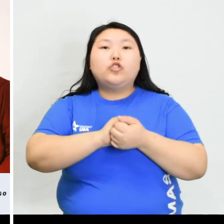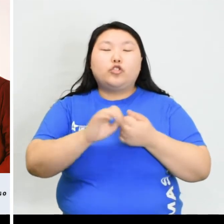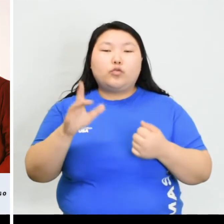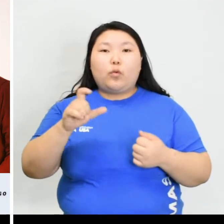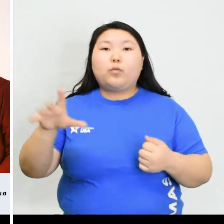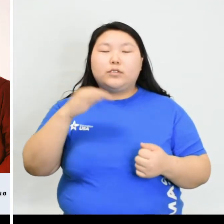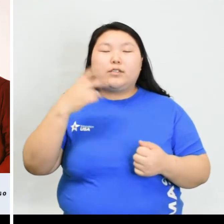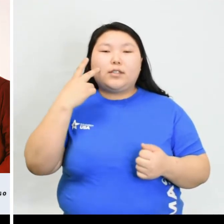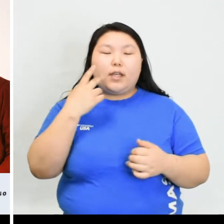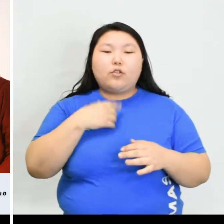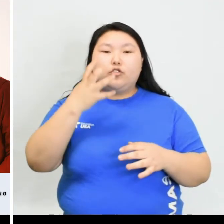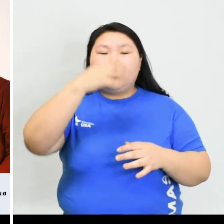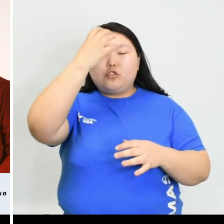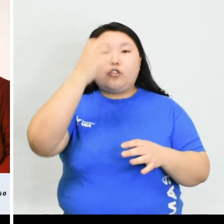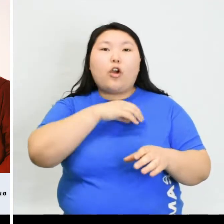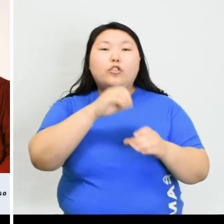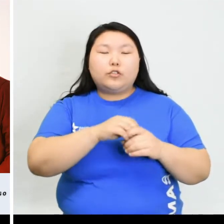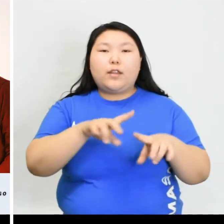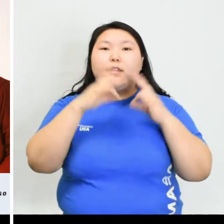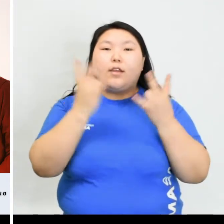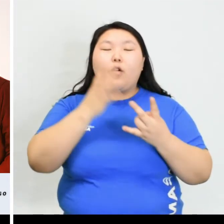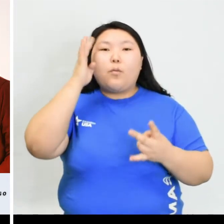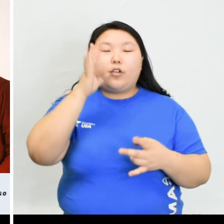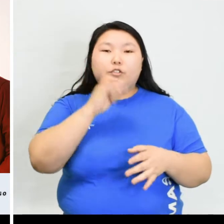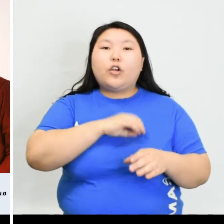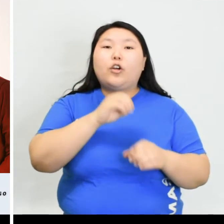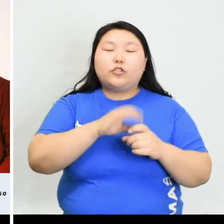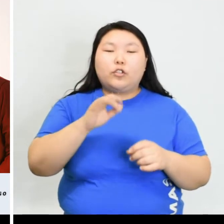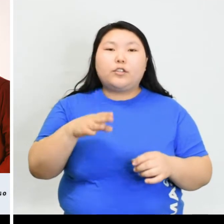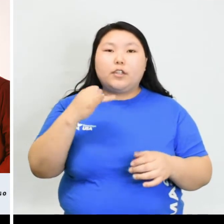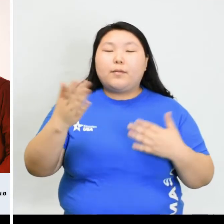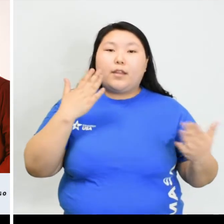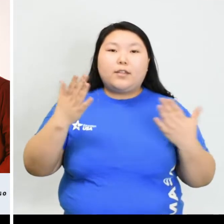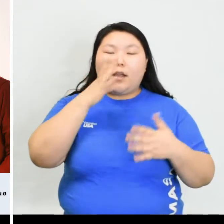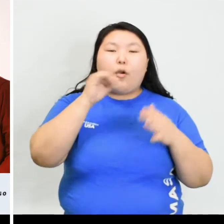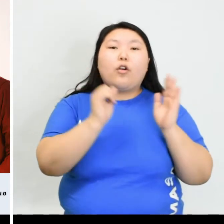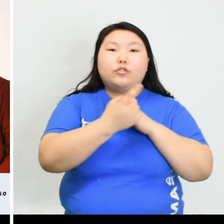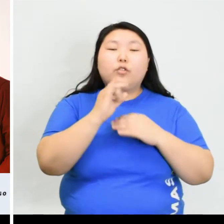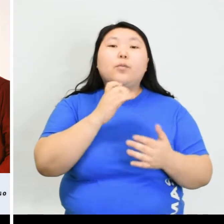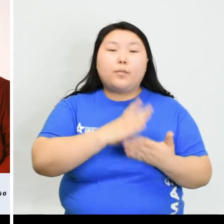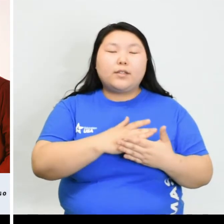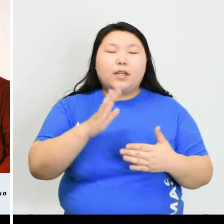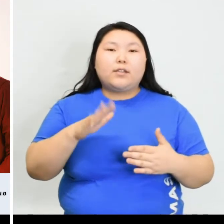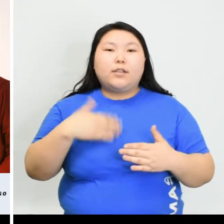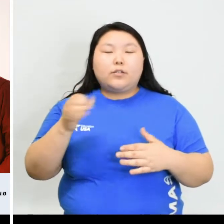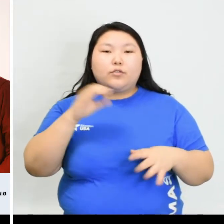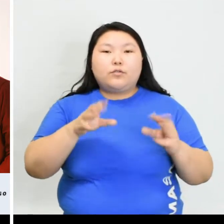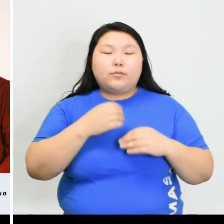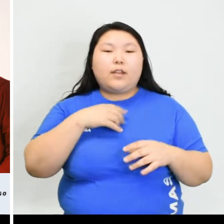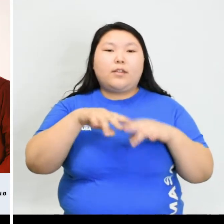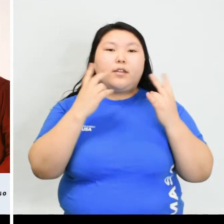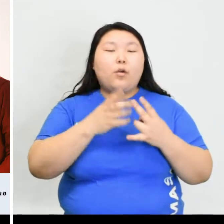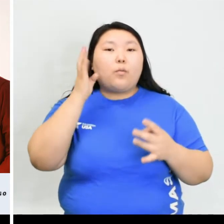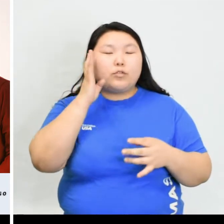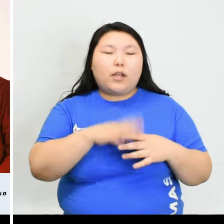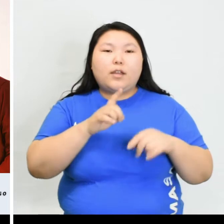их сургуулийг төгсдөг болсоо дандаа нэг төрд оролцдог, нийгмийн бодлогот их оролцдог, тийм талаас их онцлогтой юм байна л да. Тэгээд би